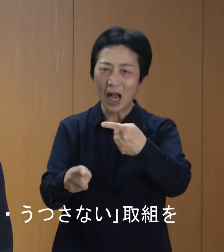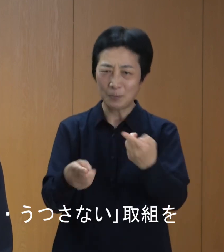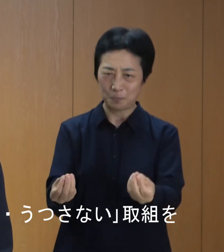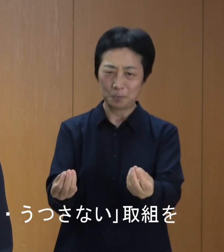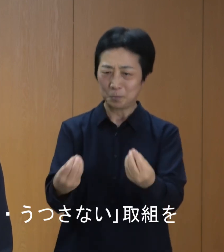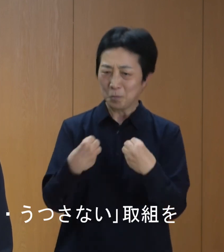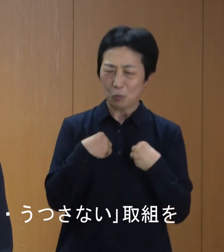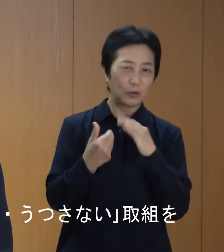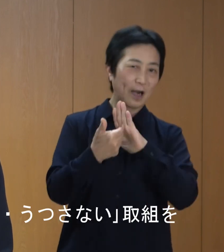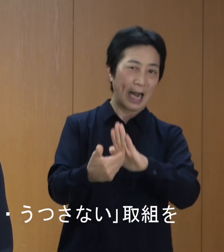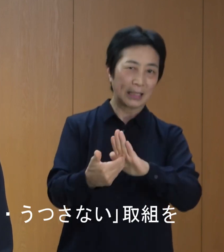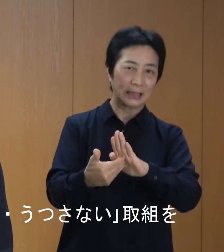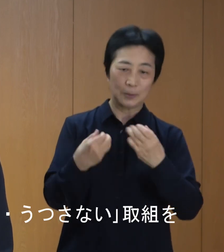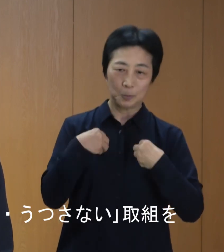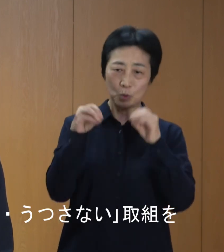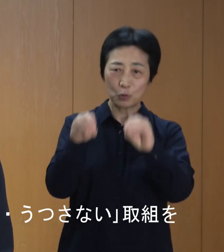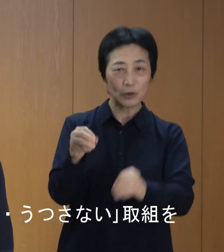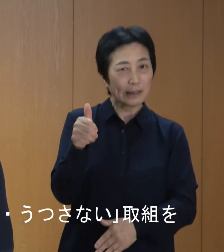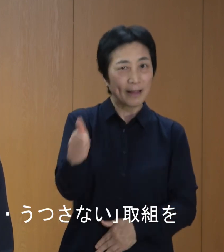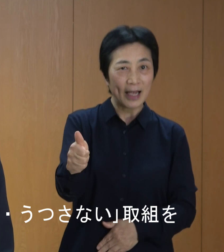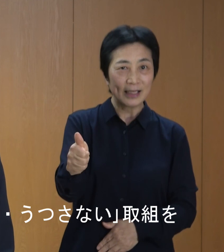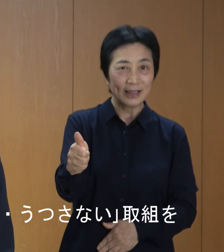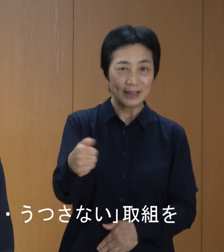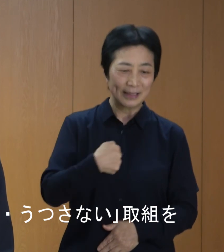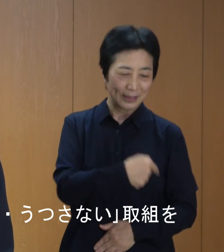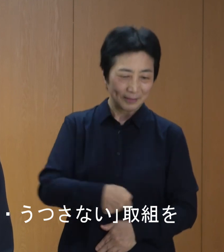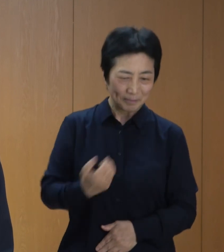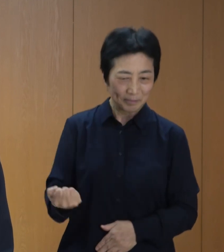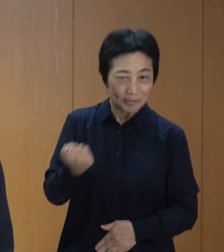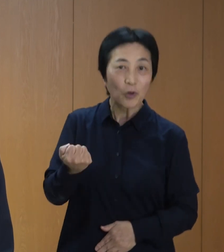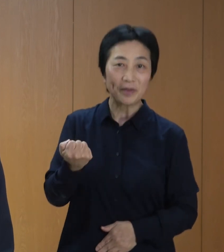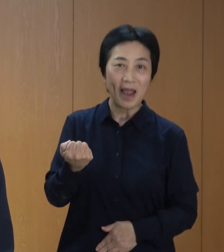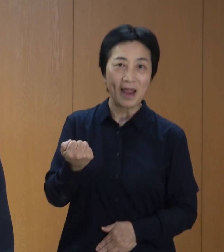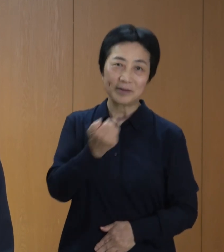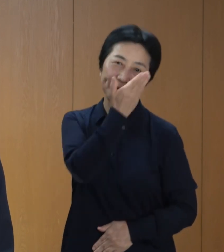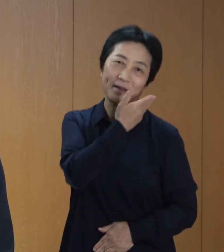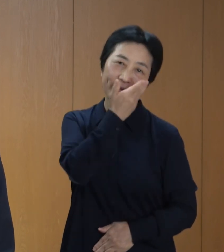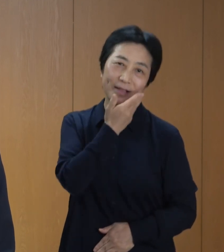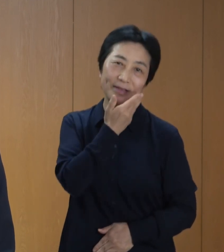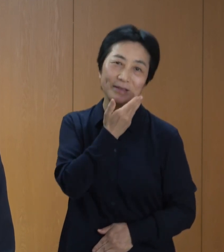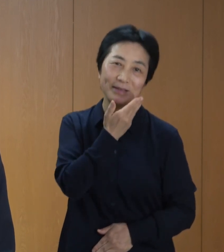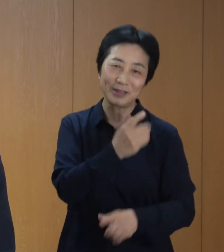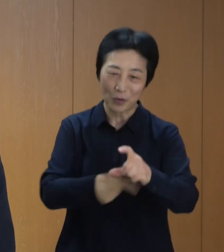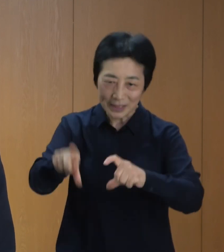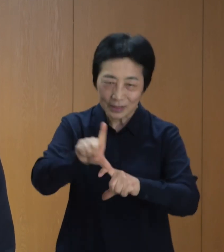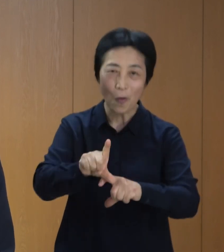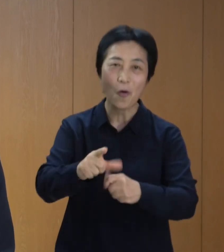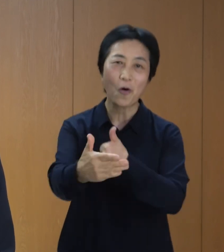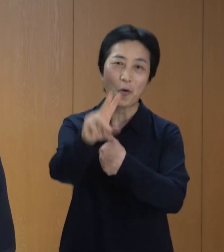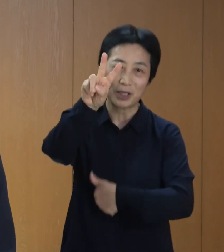の強い思いで取り組むことが大切です。一層のご理解ご協力をお願いします。